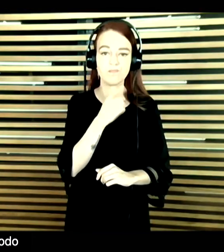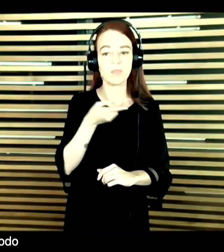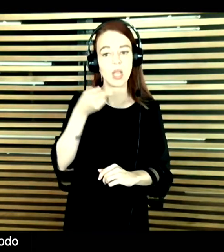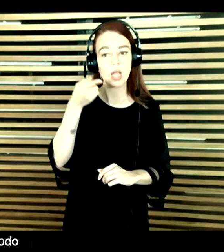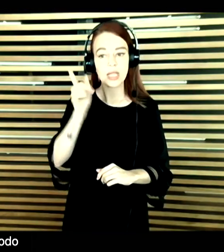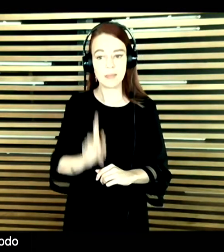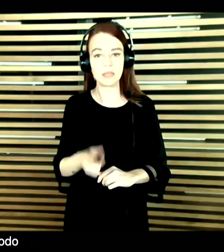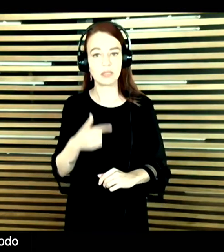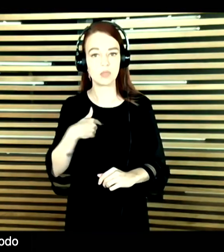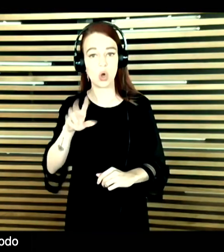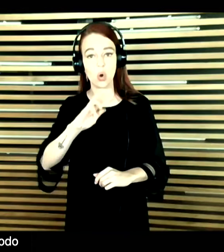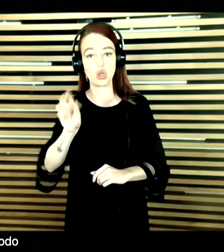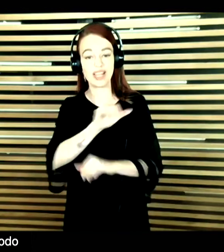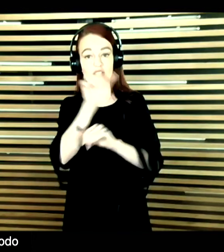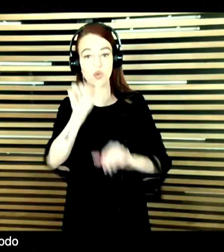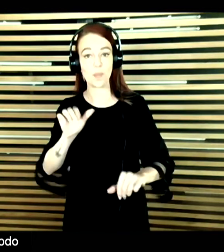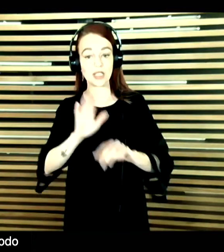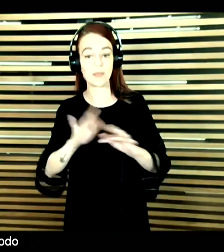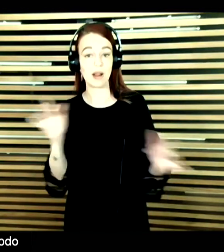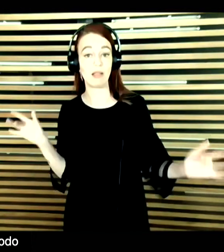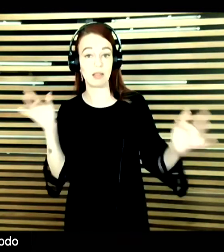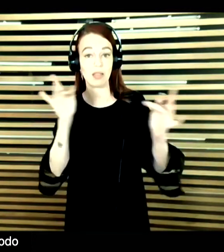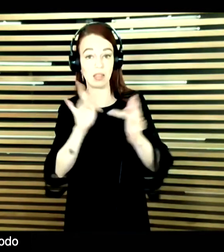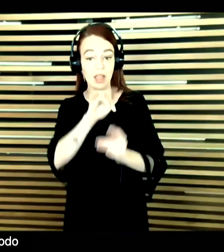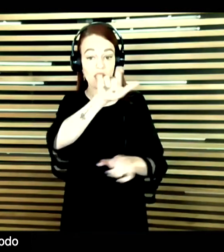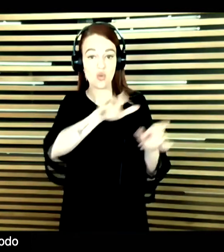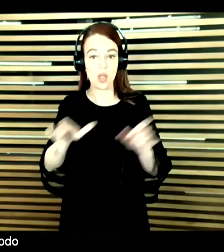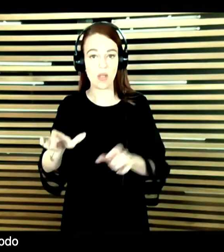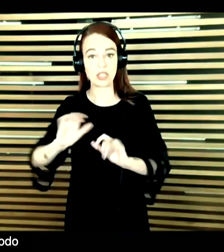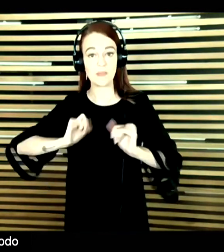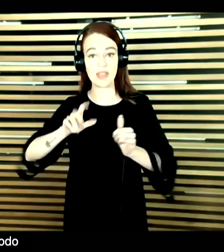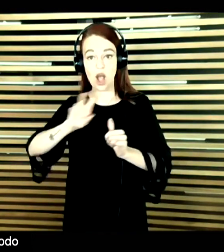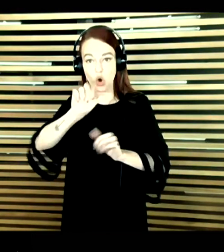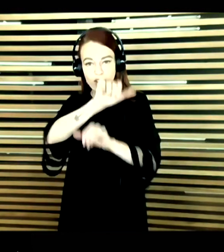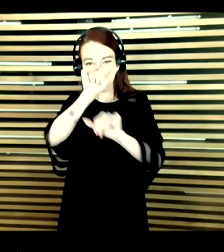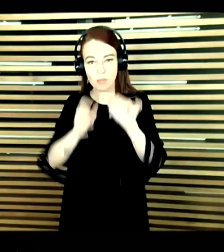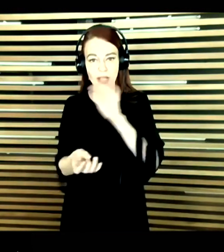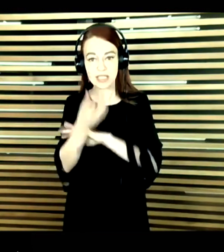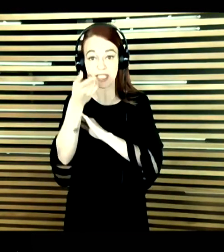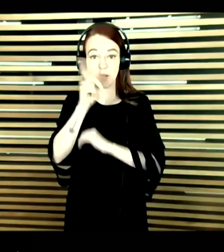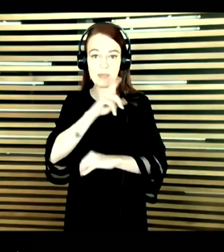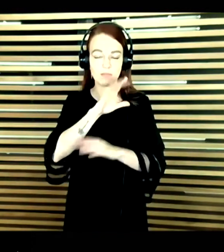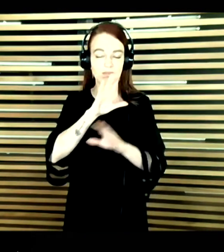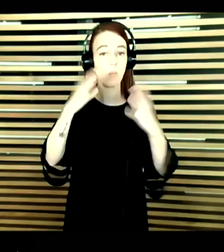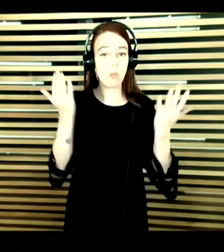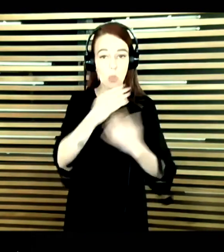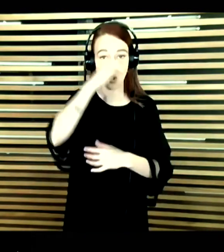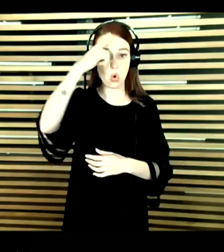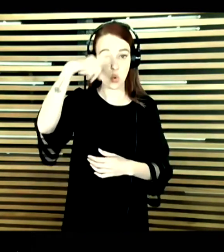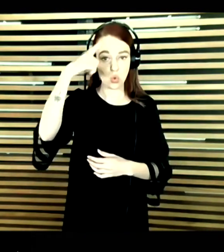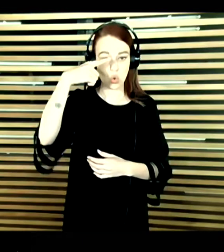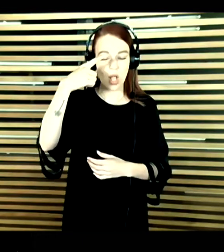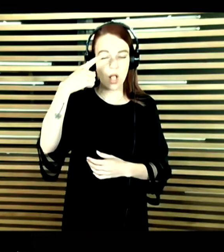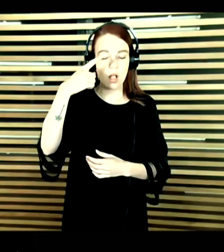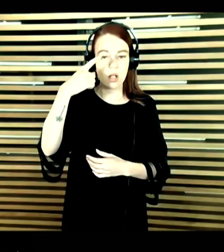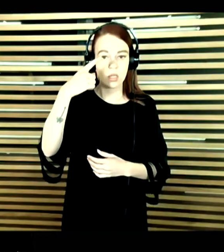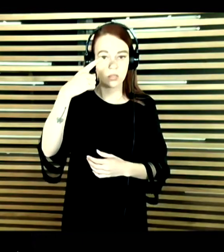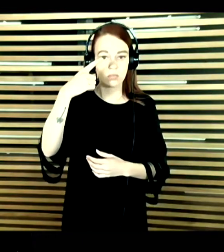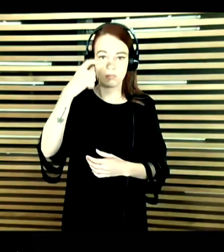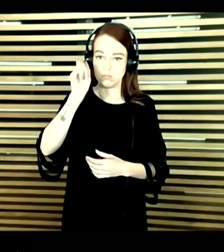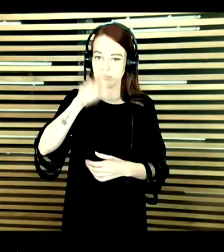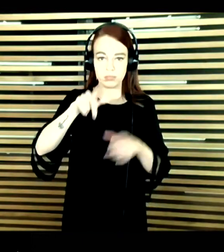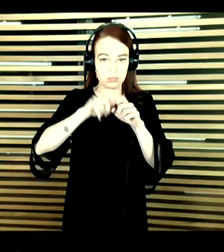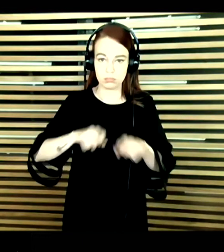a usar otros canales de acercamiento a los ciudadanos y en el mundo de la cultura hemos sido y han sido muy